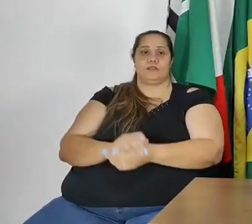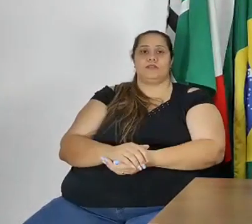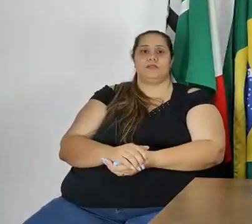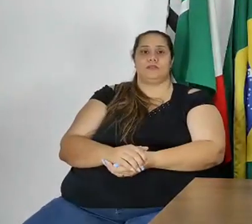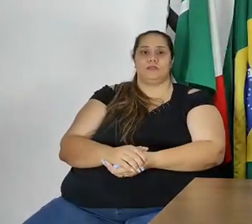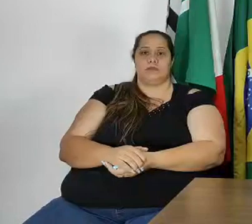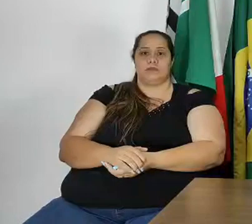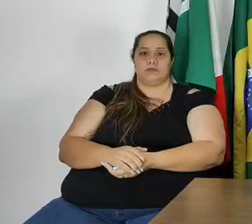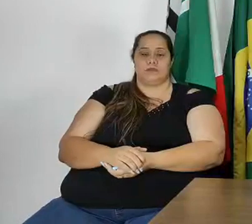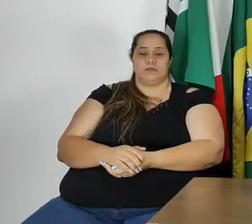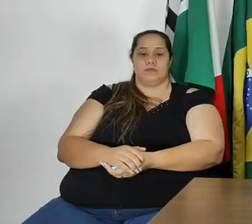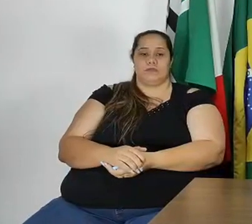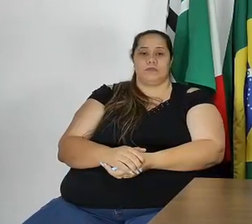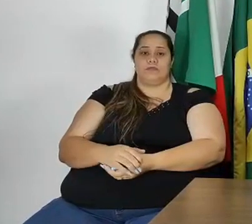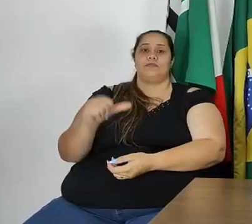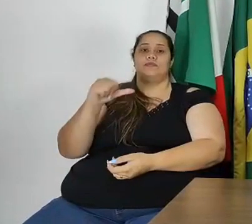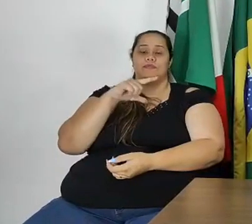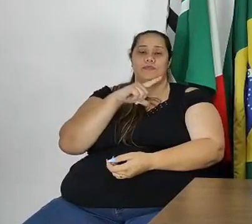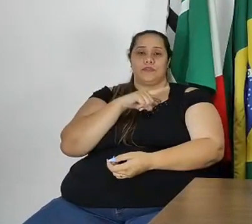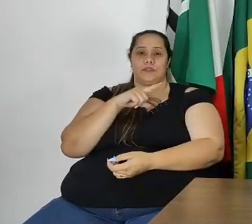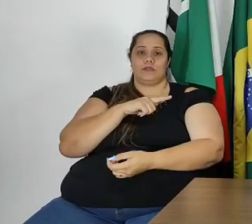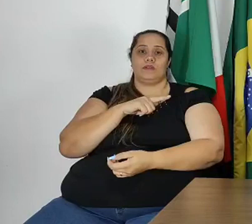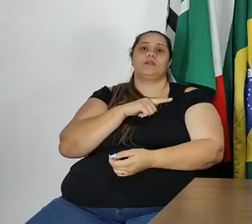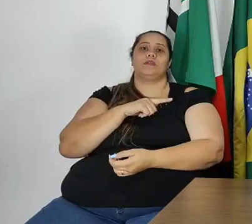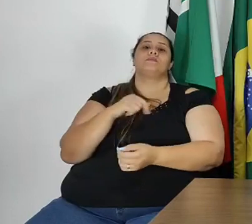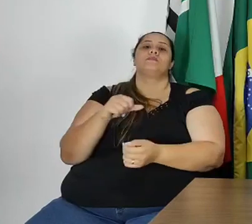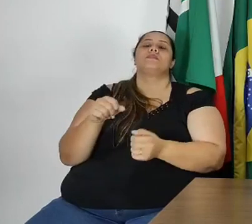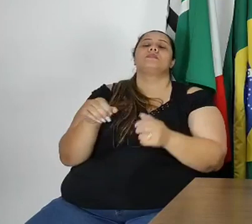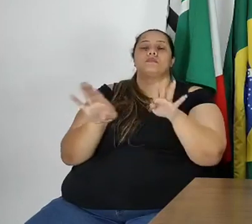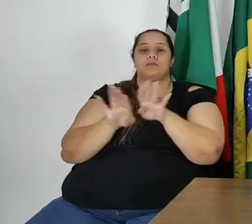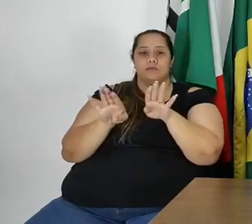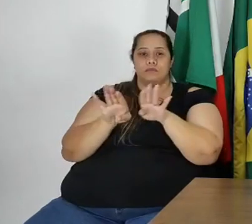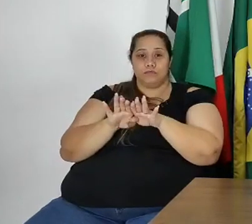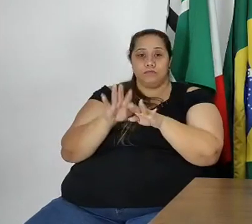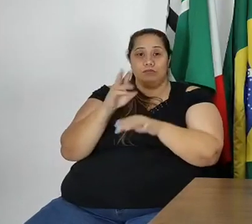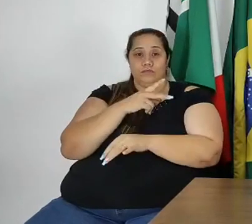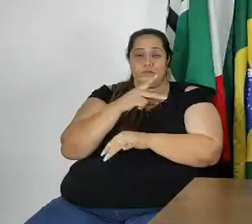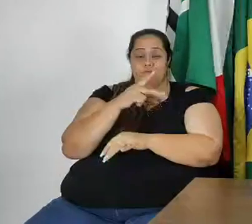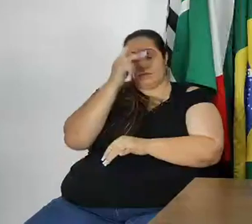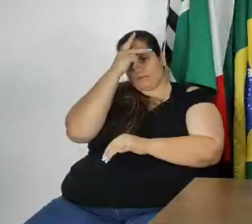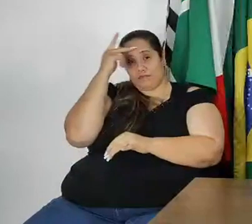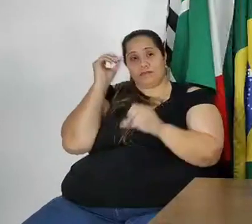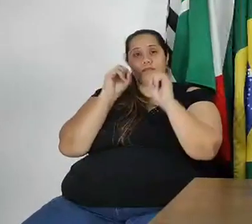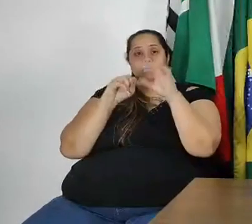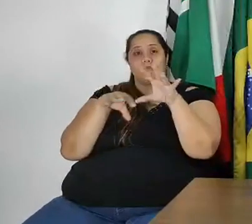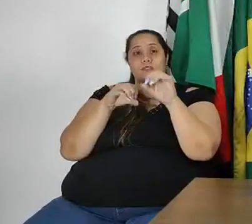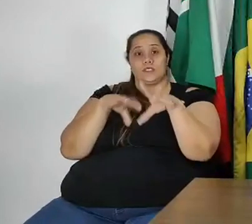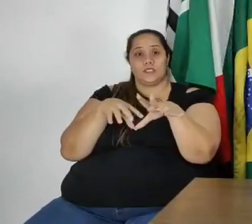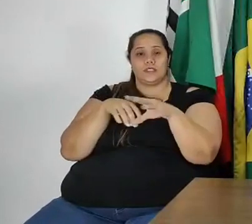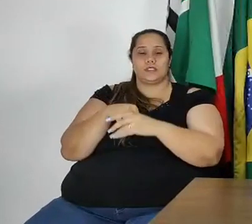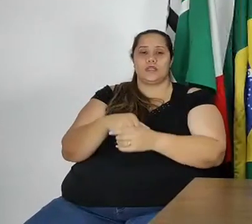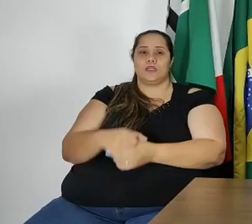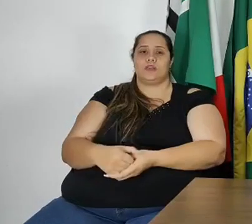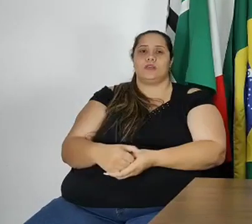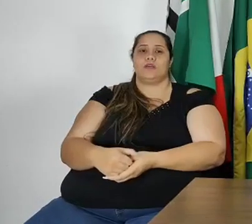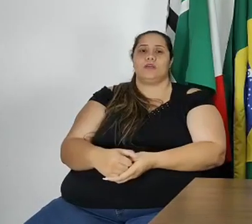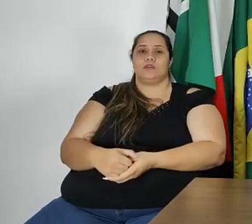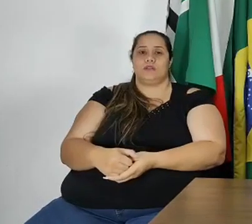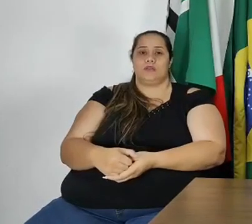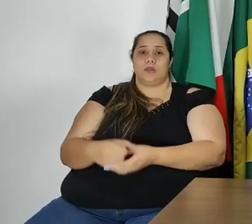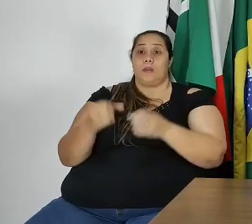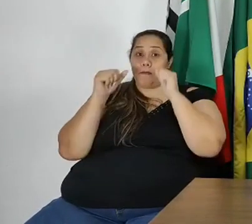Aqui nós temos líderes de jovens que são bênçãos. Eu, em alguns